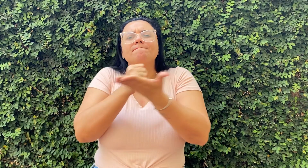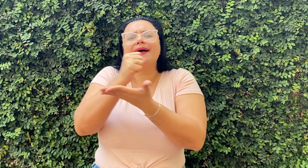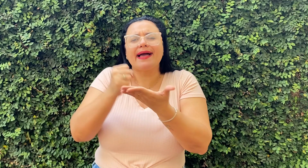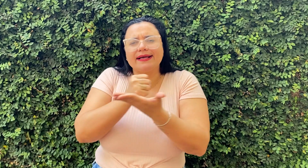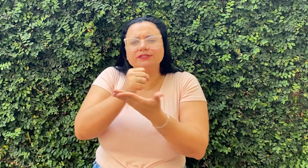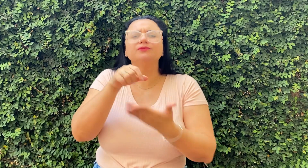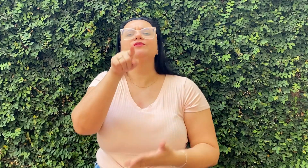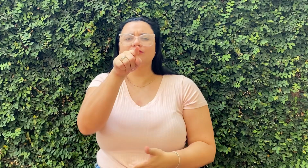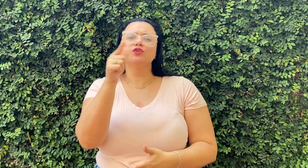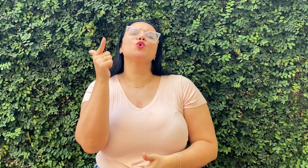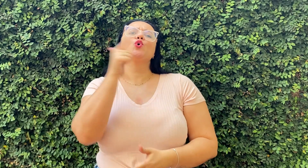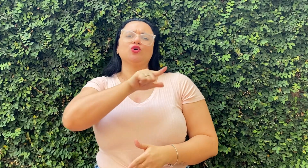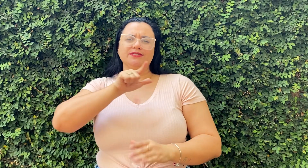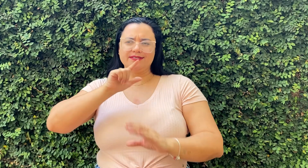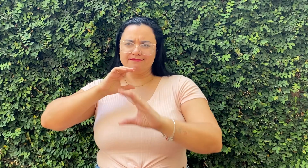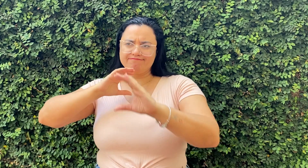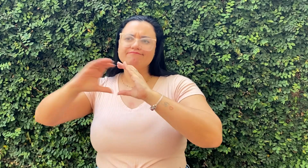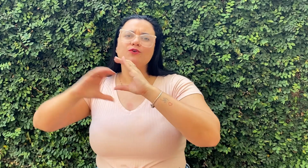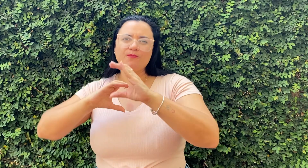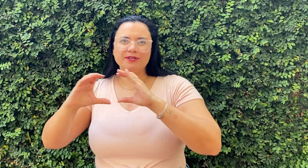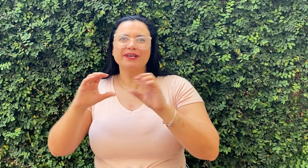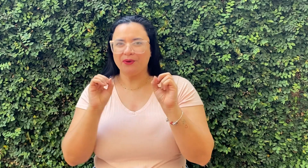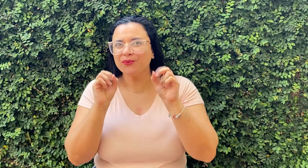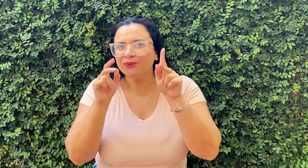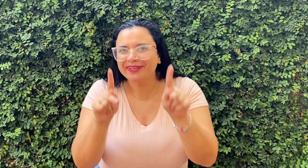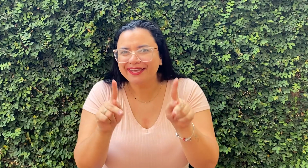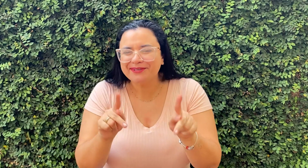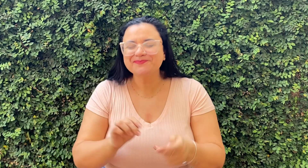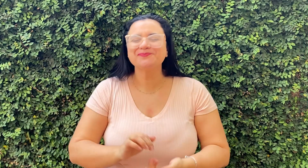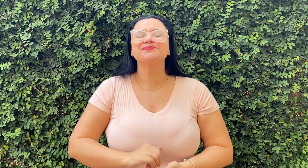Mas o básico para você conseguir comunicar.